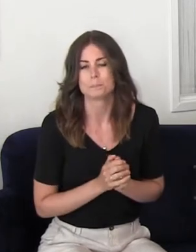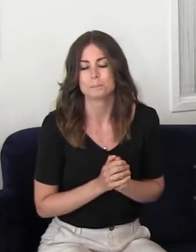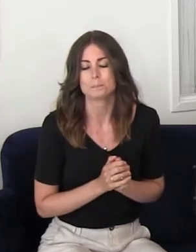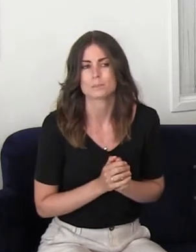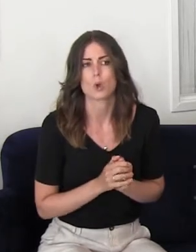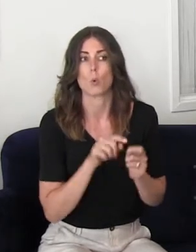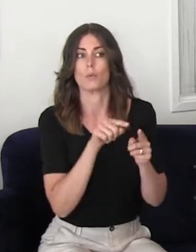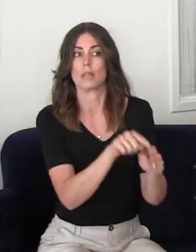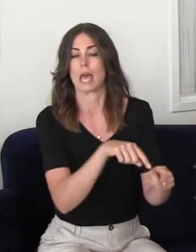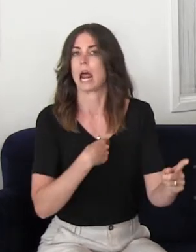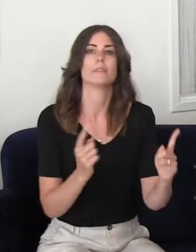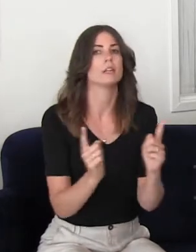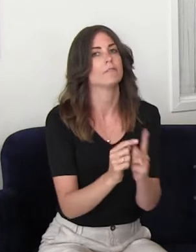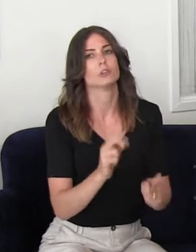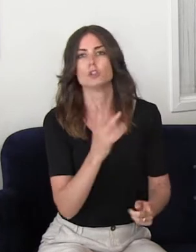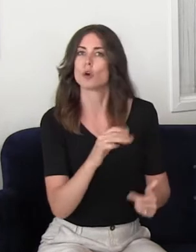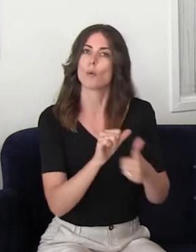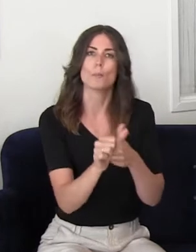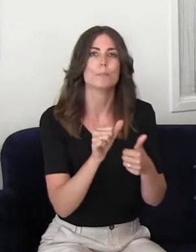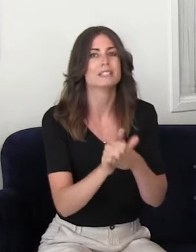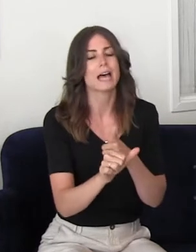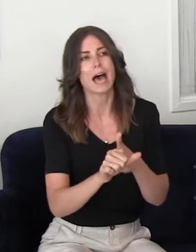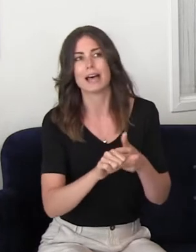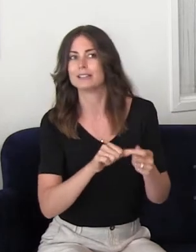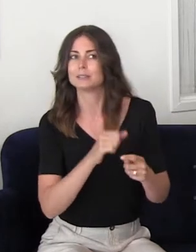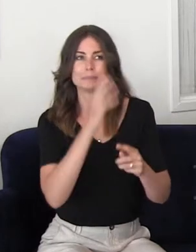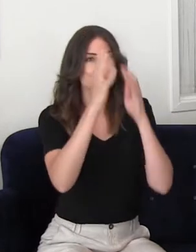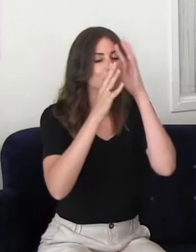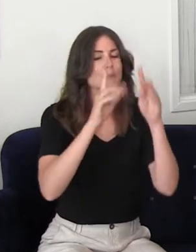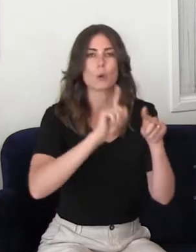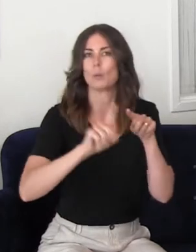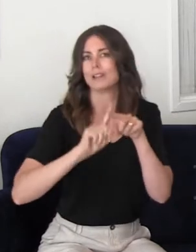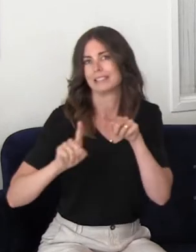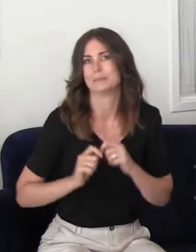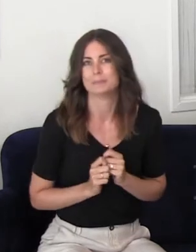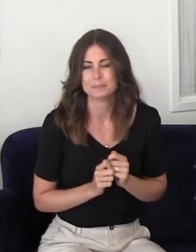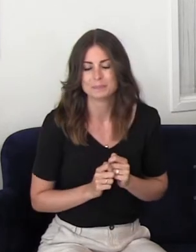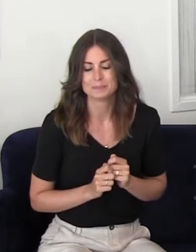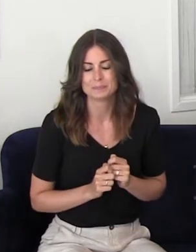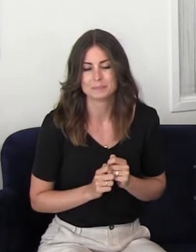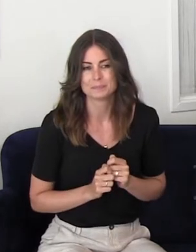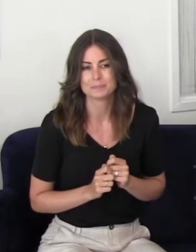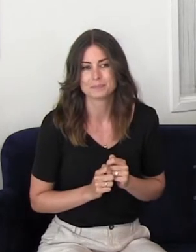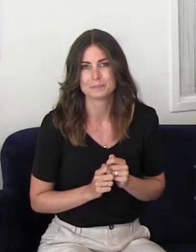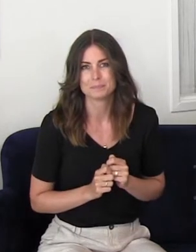Och där träffade han en massa nya kompisar och hittade på saker. Och